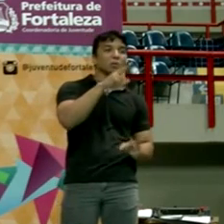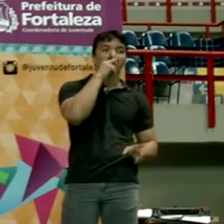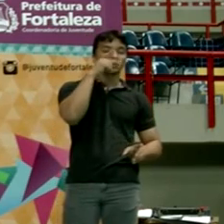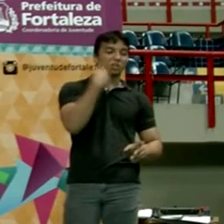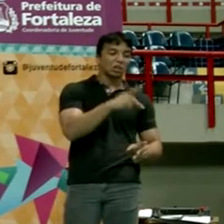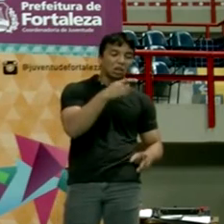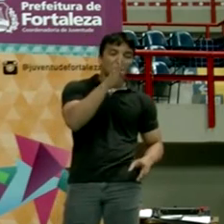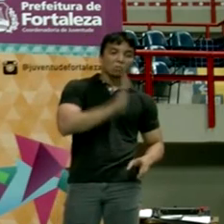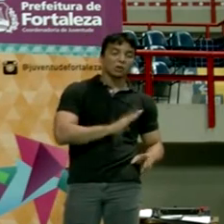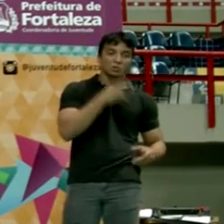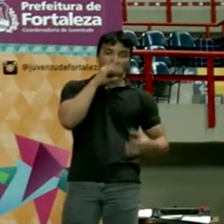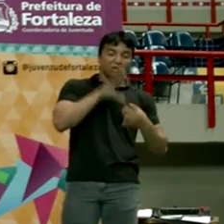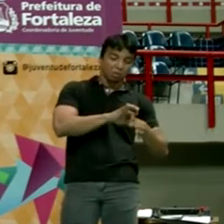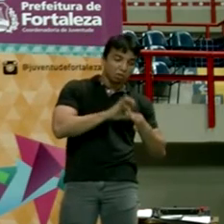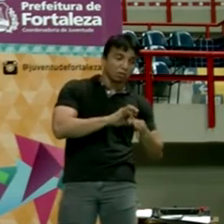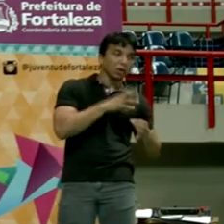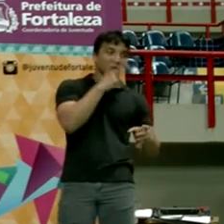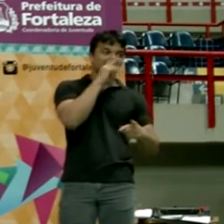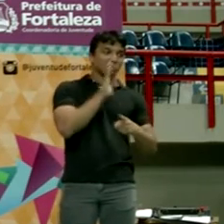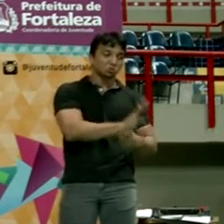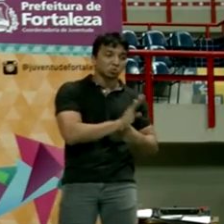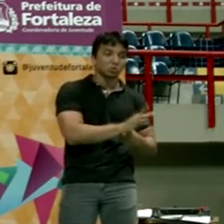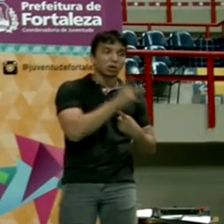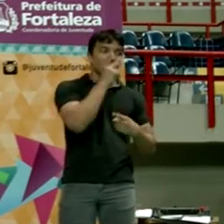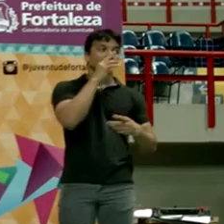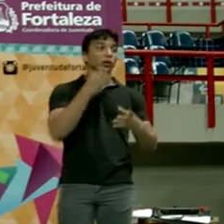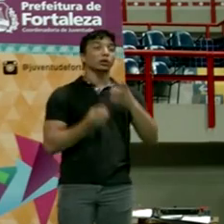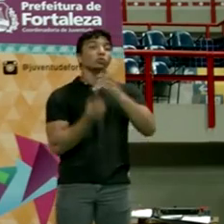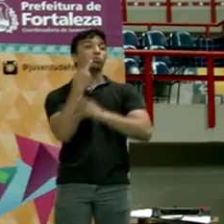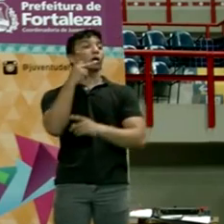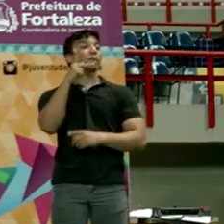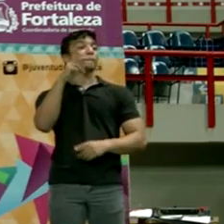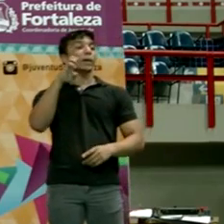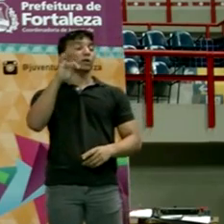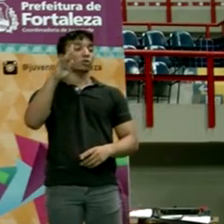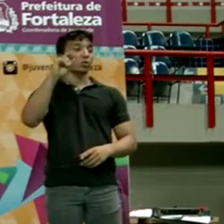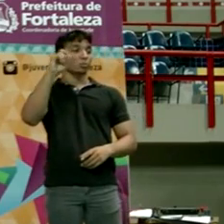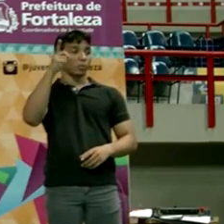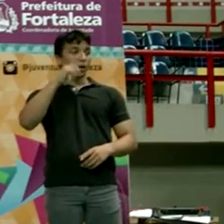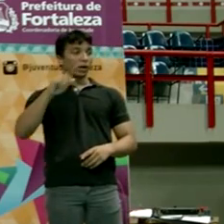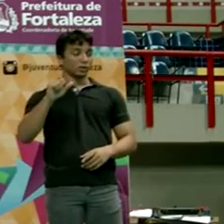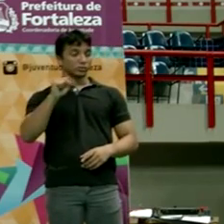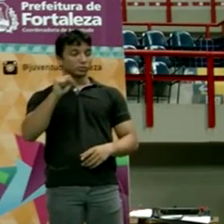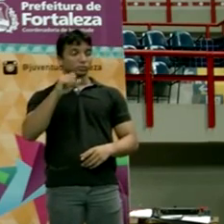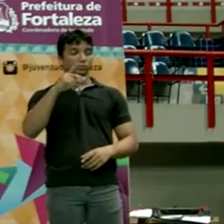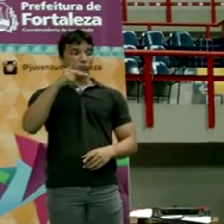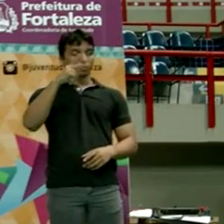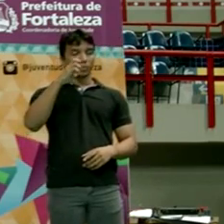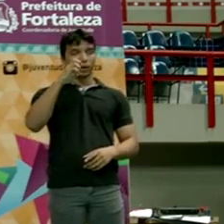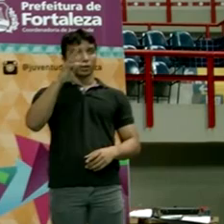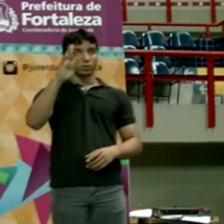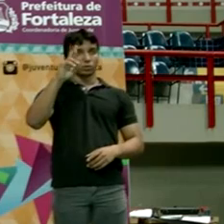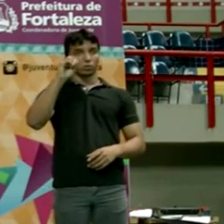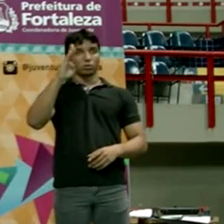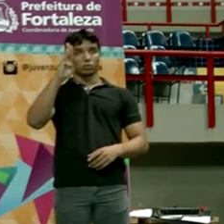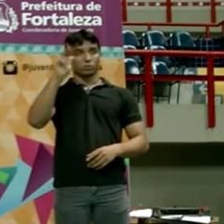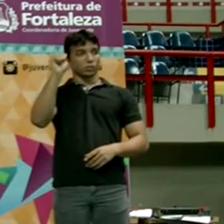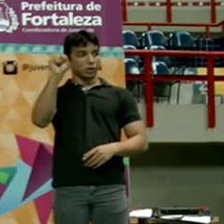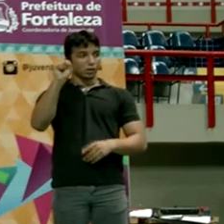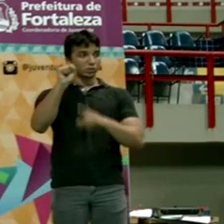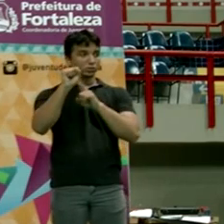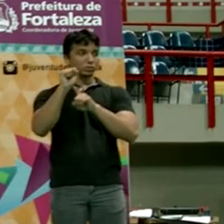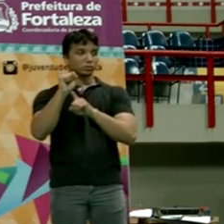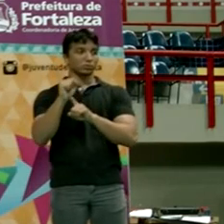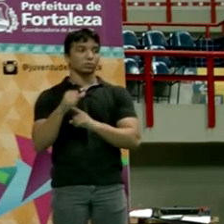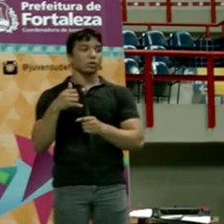né? Ele queria fortalecer muitas empresas estatais. Getúlio criou a Petrobras em 1953. Quando descobriram o petróleo